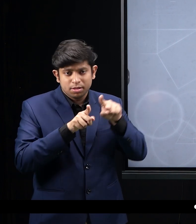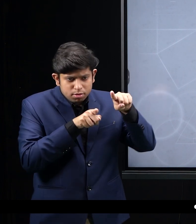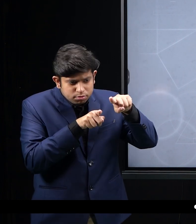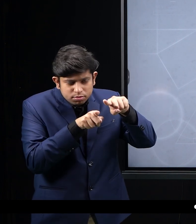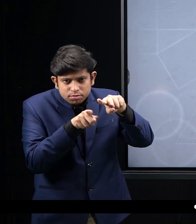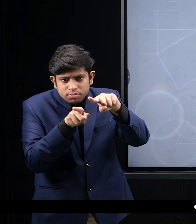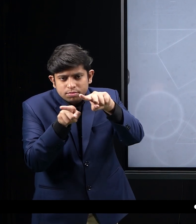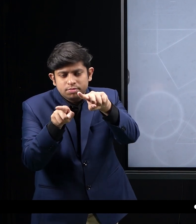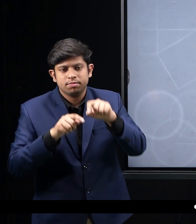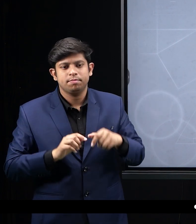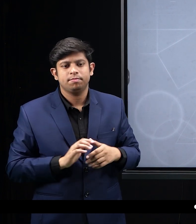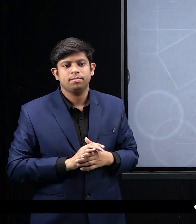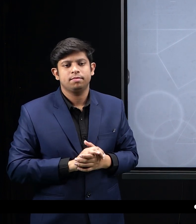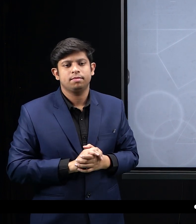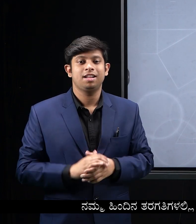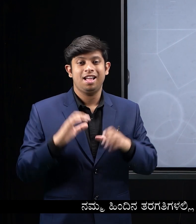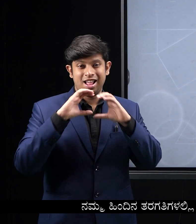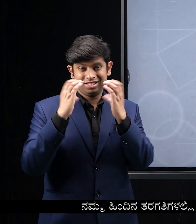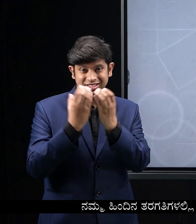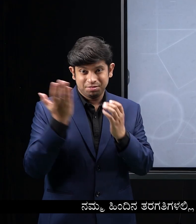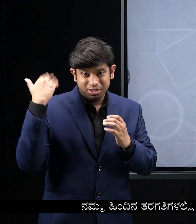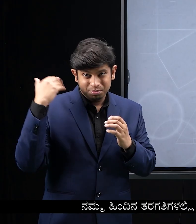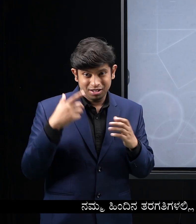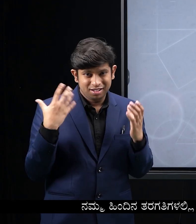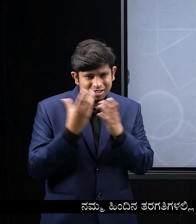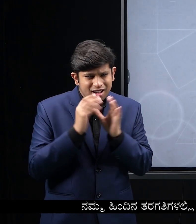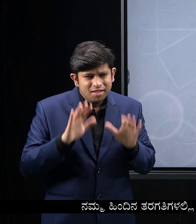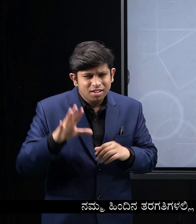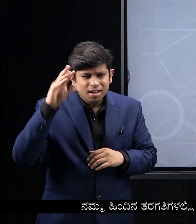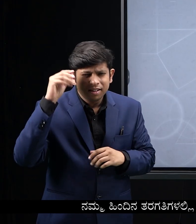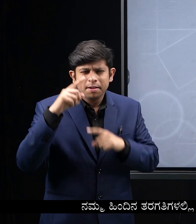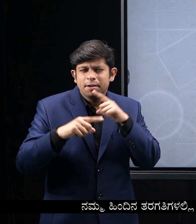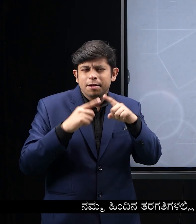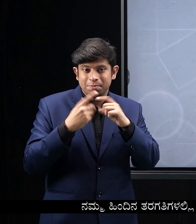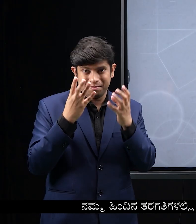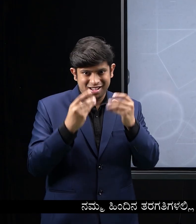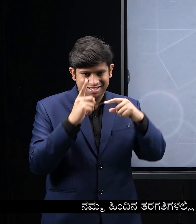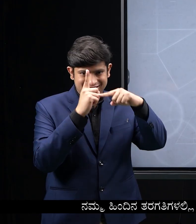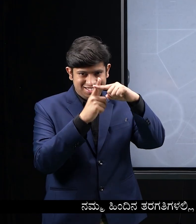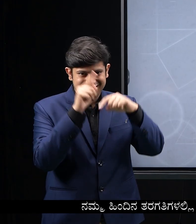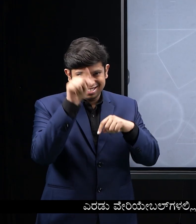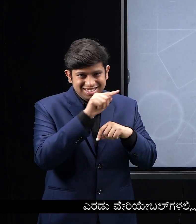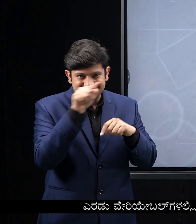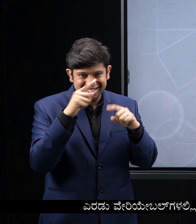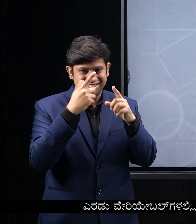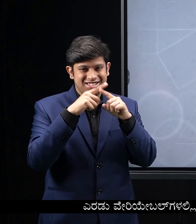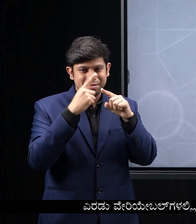ಛೇದಿಸುವ ಸಾಲುಗಳು. ನಮ್ಮ ಹಿಂದಿನ ತರಗತಿಗಳಲ್ಲಿ ಒಂದು ವೇರಿಯೇಬಲ್ನಲ್ಲಿ ರೇಖೀಯ ಸಮೀಕರಣ, 2